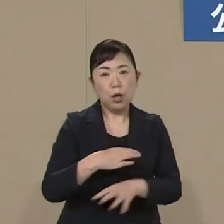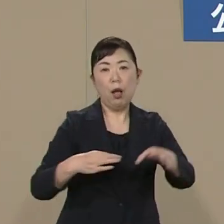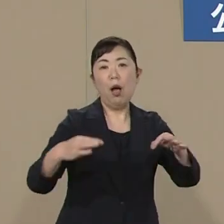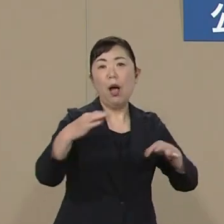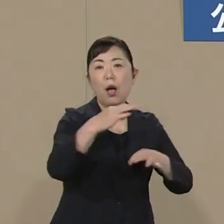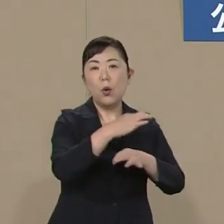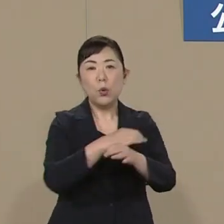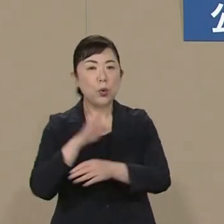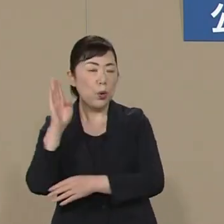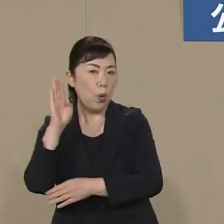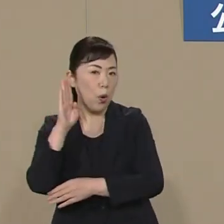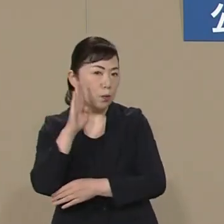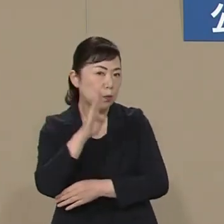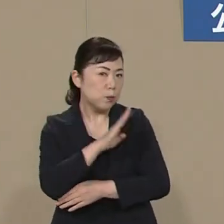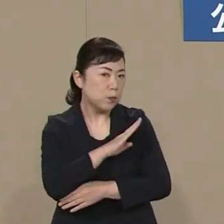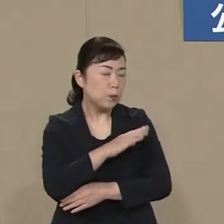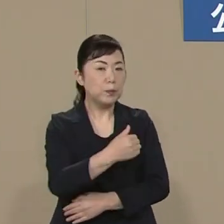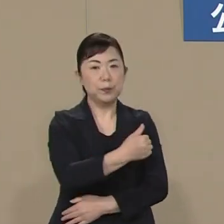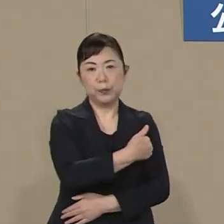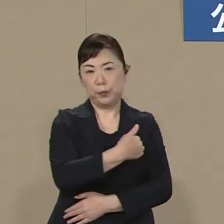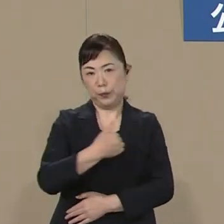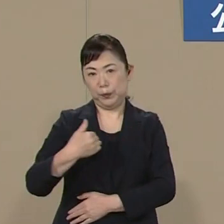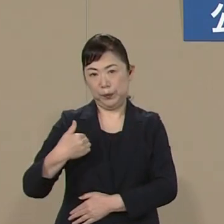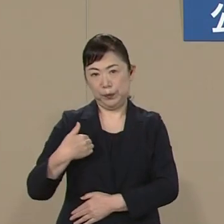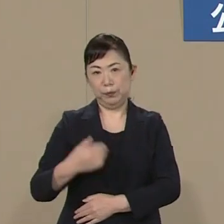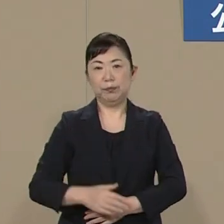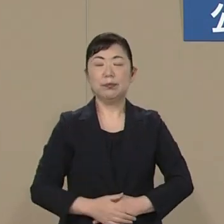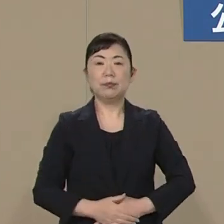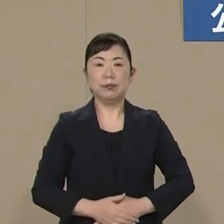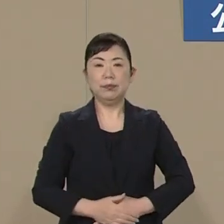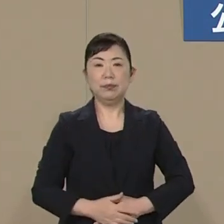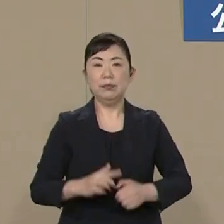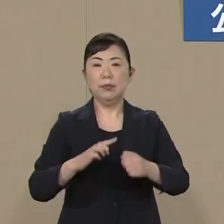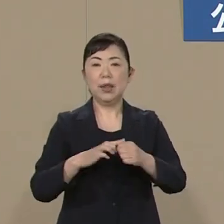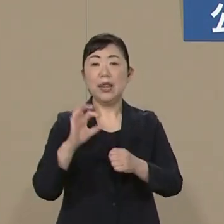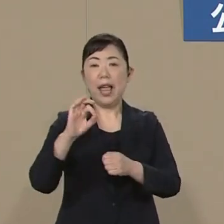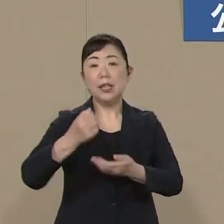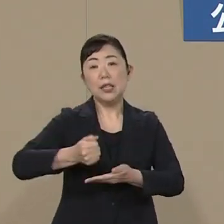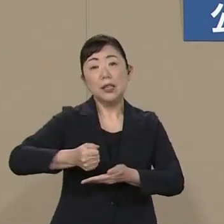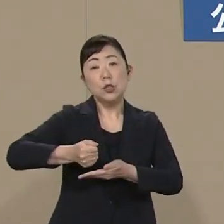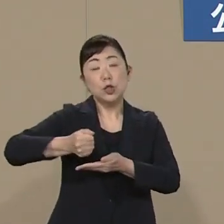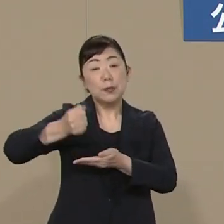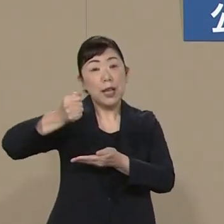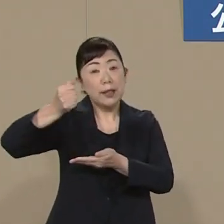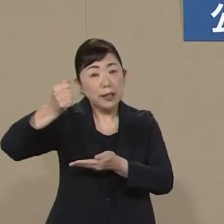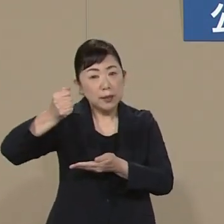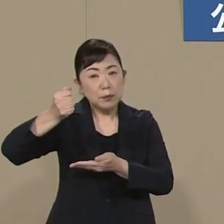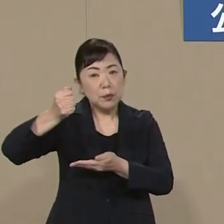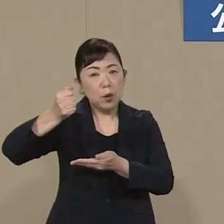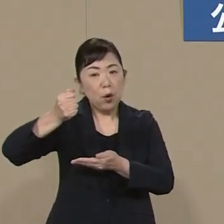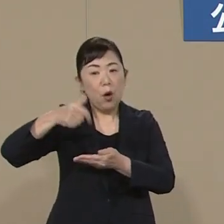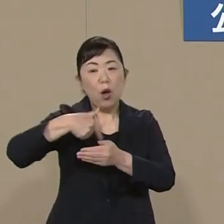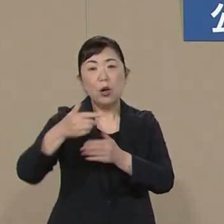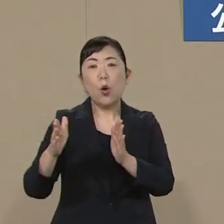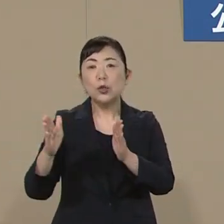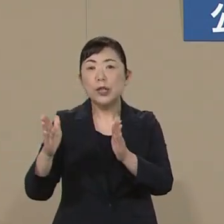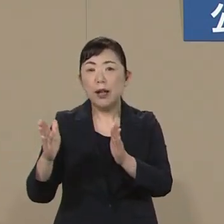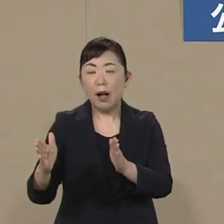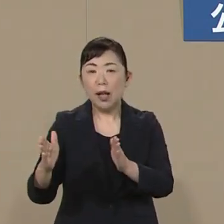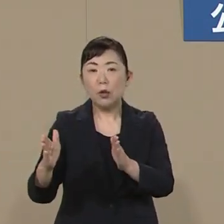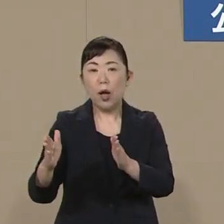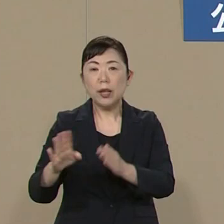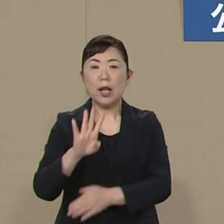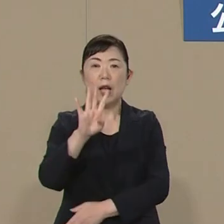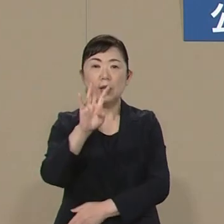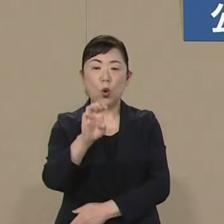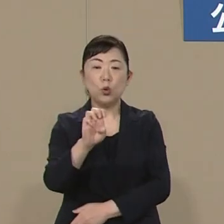収入が増え運用が改善していますさらに年金積立金もこの